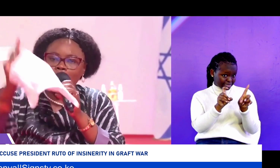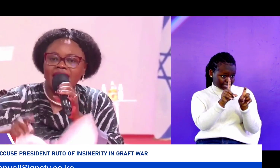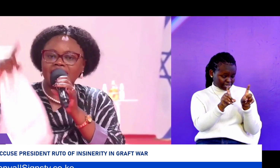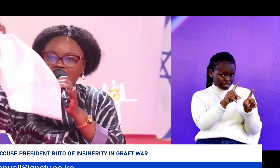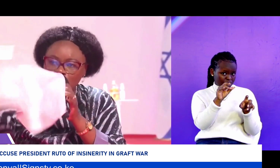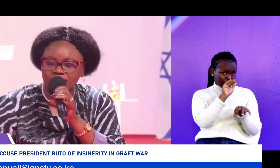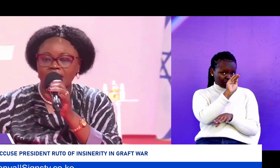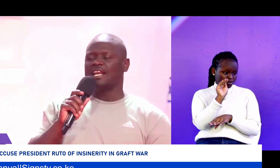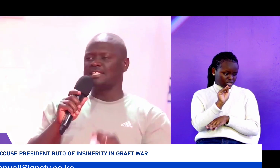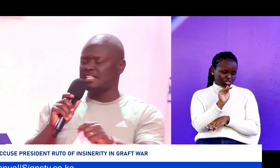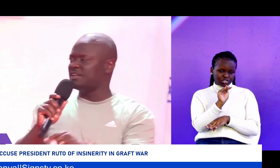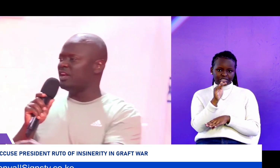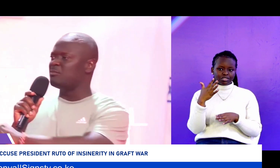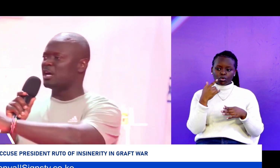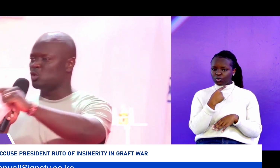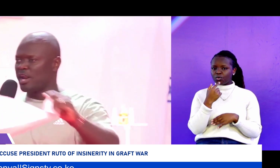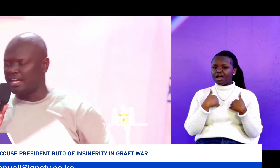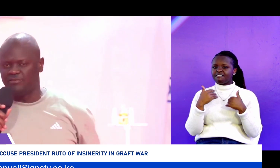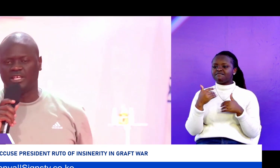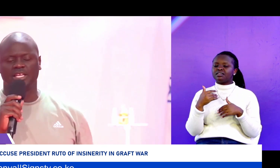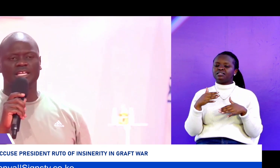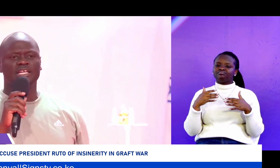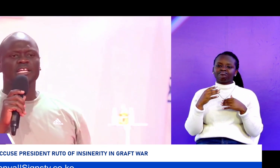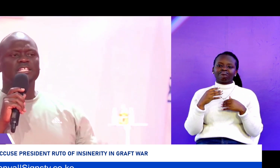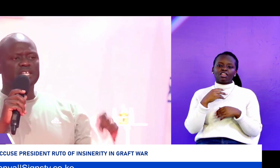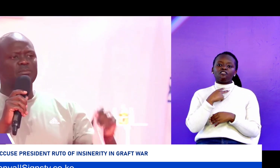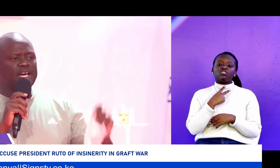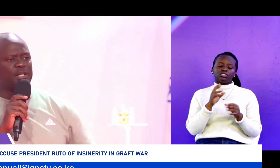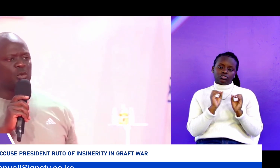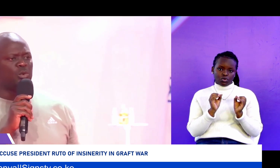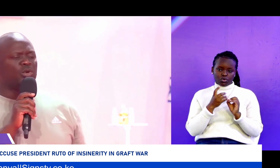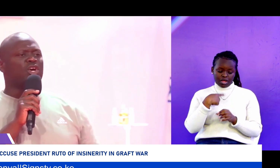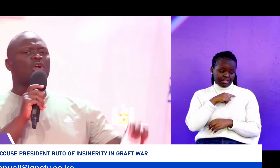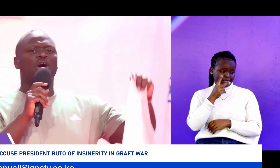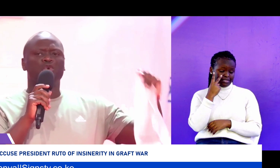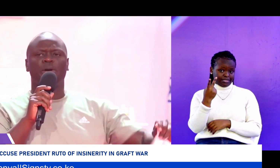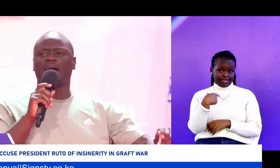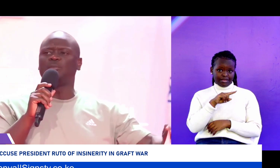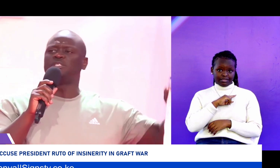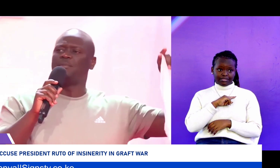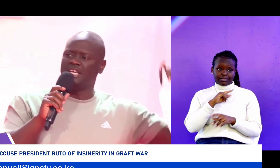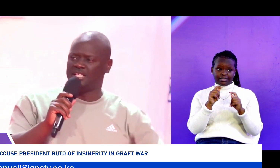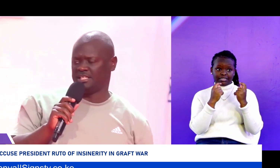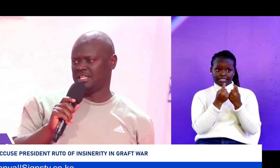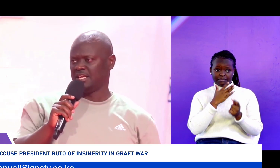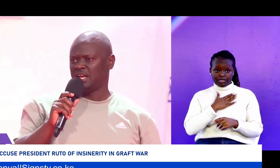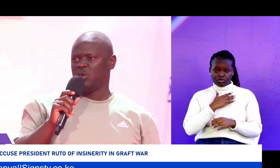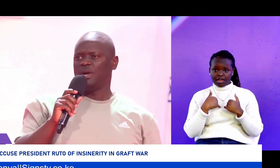hawana sauti. Na sisi vile mnatuona hivi, timu yetu iko na wajumbe karibu 70.